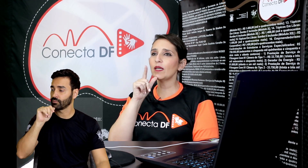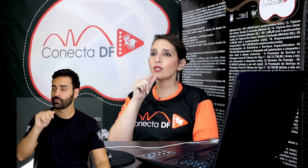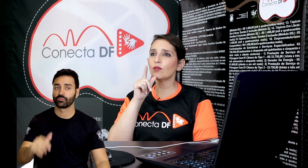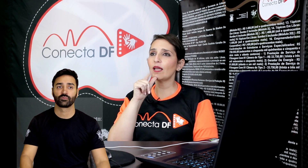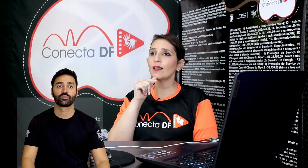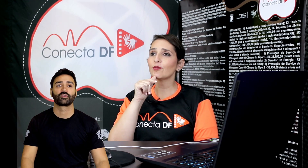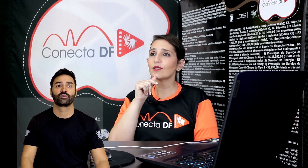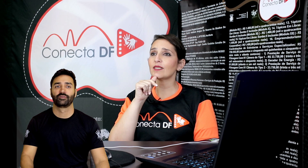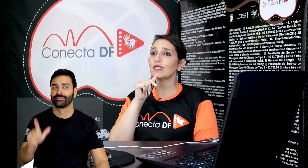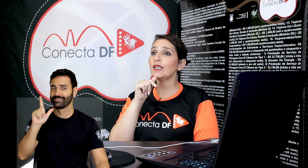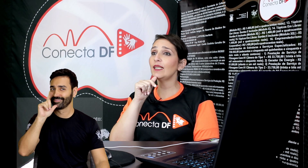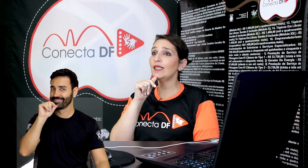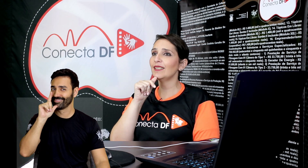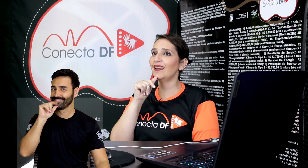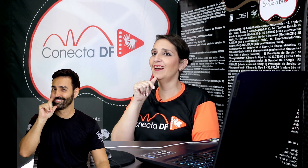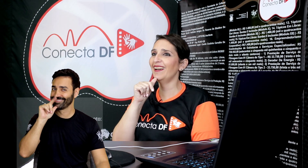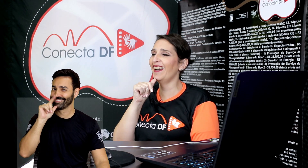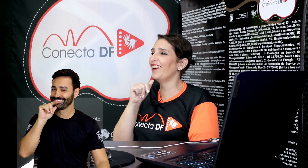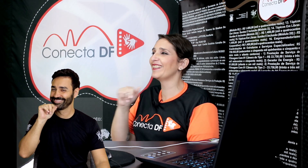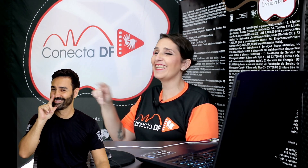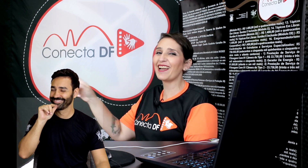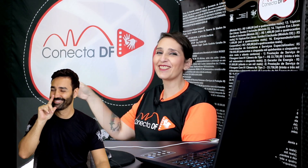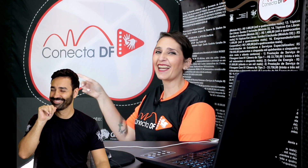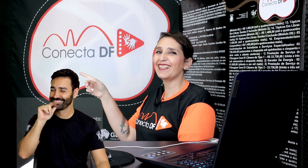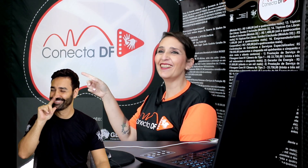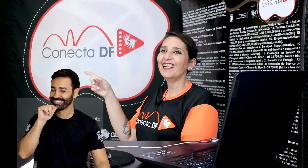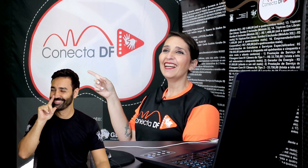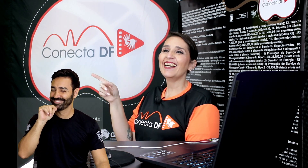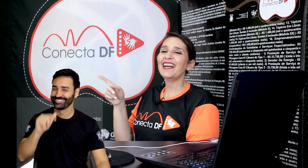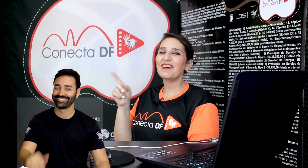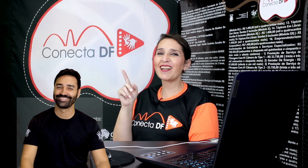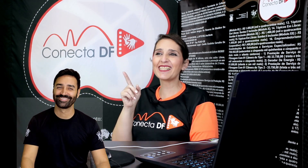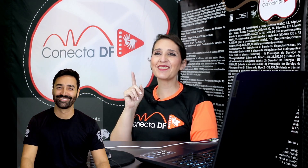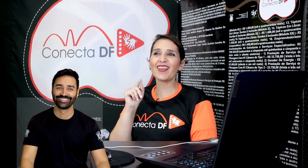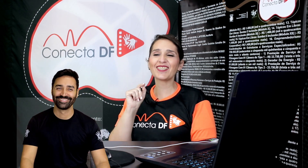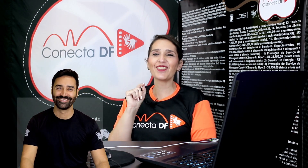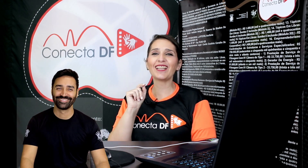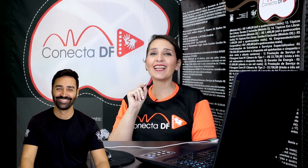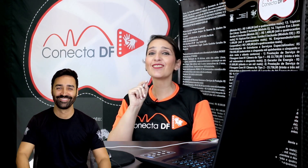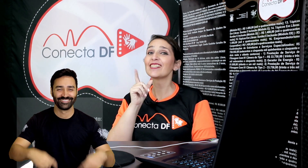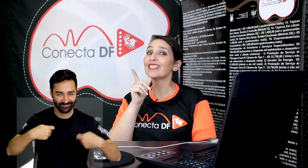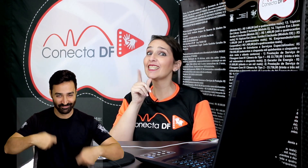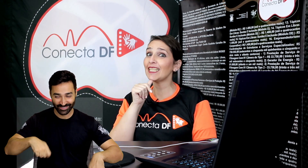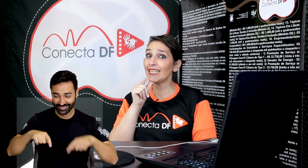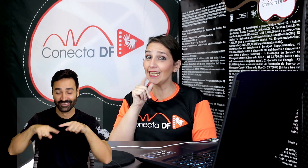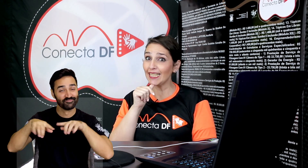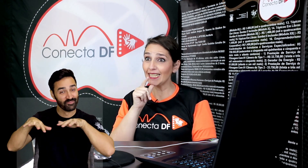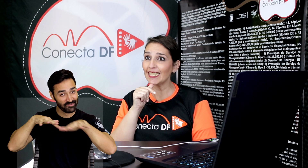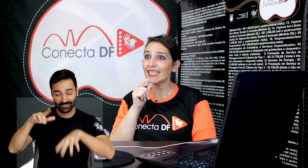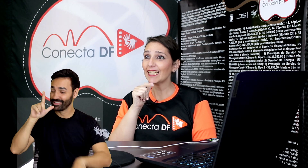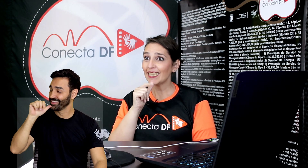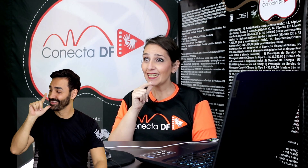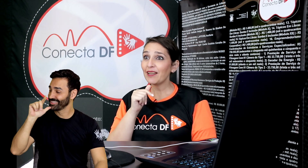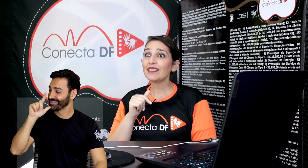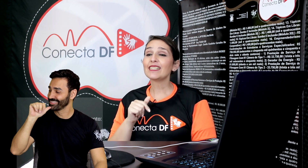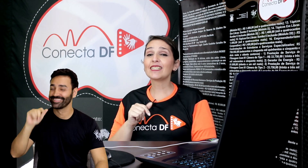Preciso mexer o dedo? Sim. O Daniel já riu. Preciso mexer o dedo?